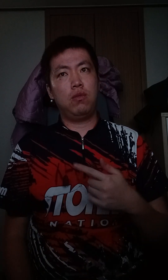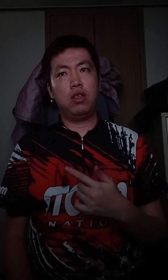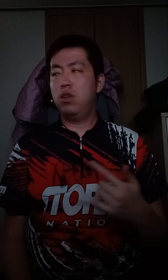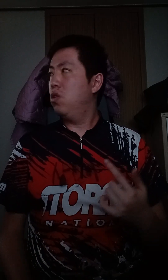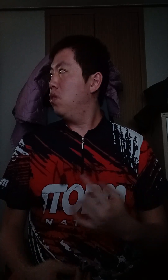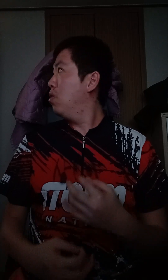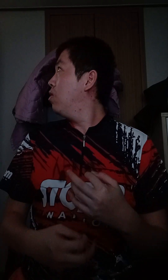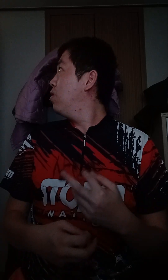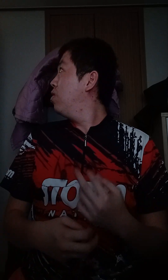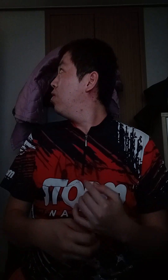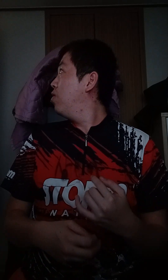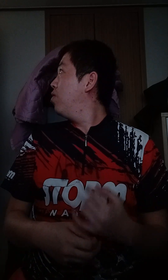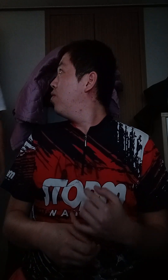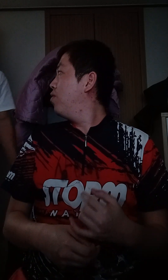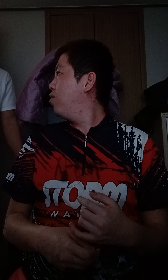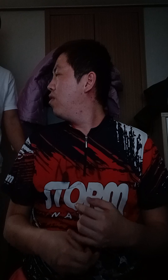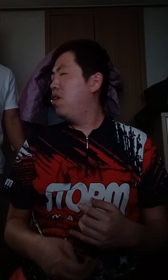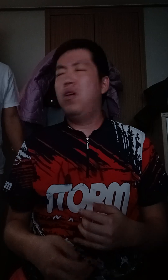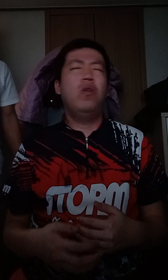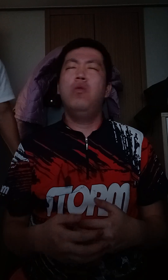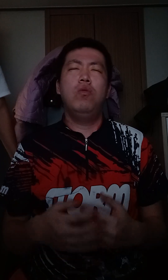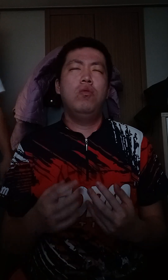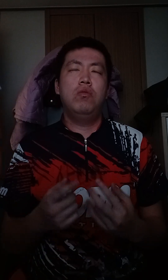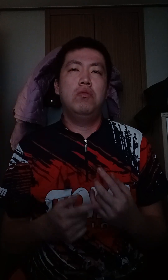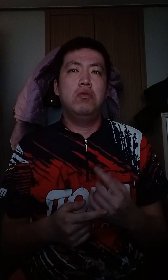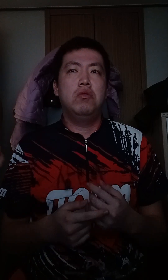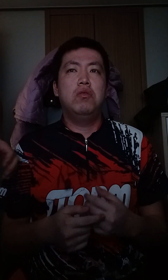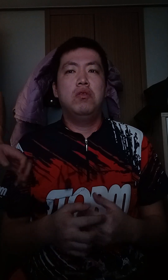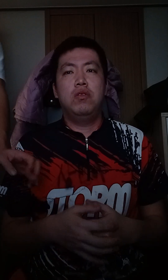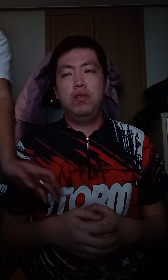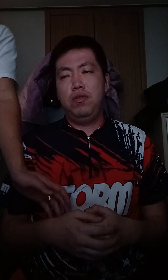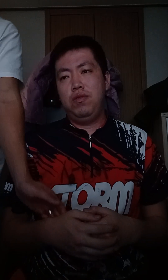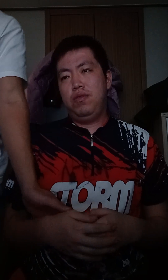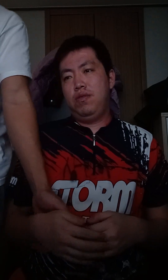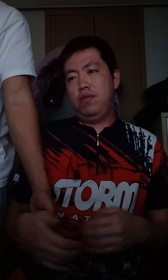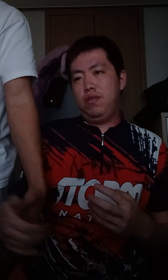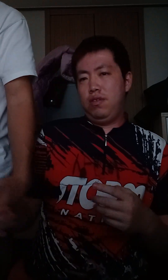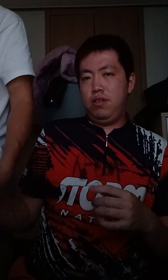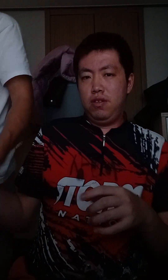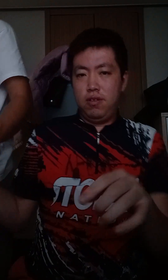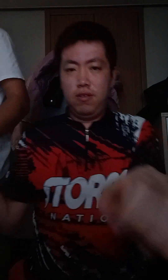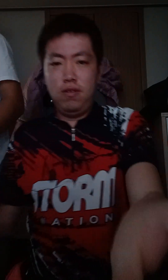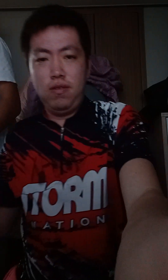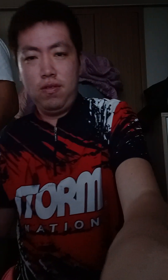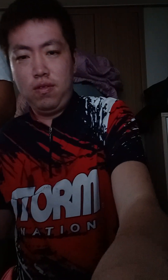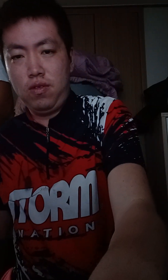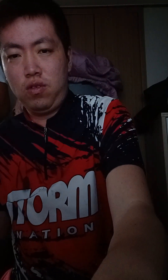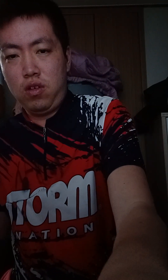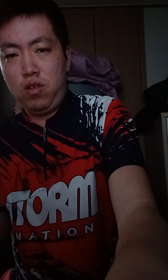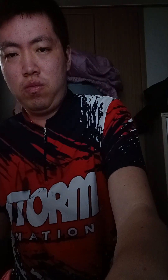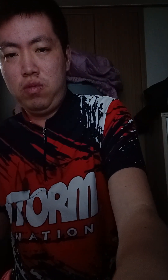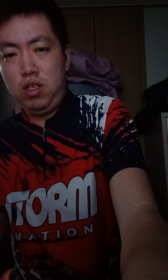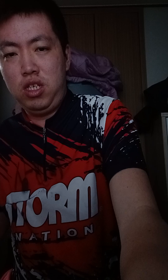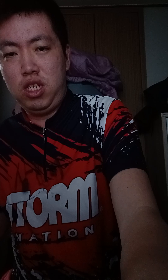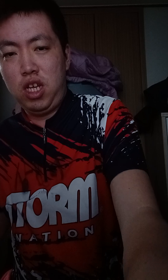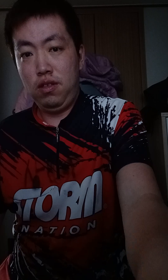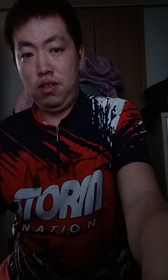취소된 집행유예 기간에 또 무면허 봐봐 형은 하면 몰랐어. 경찰은 음주운전 주민등록법